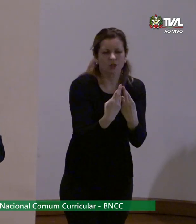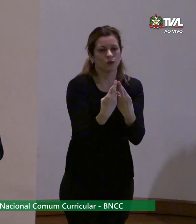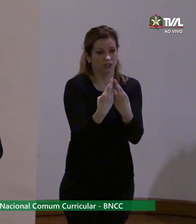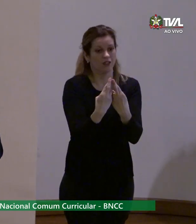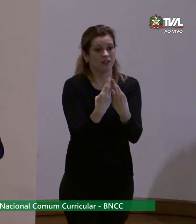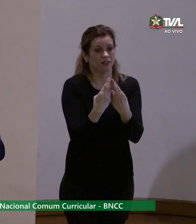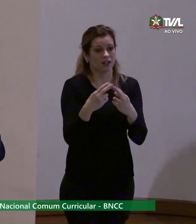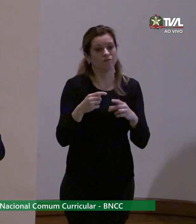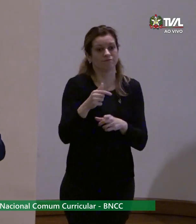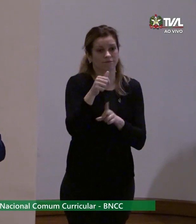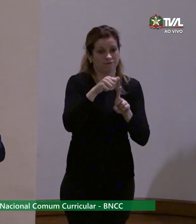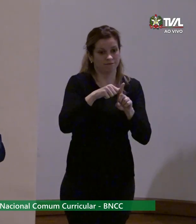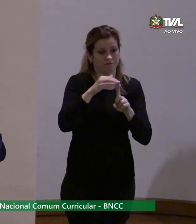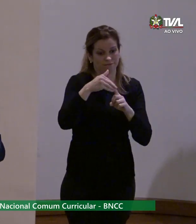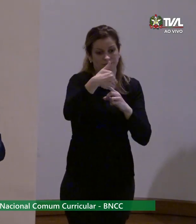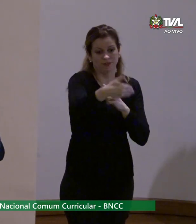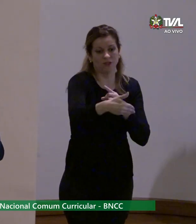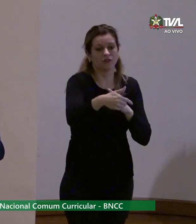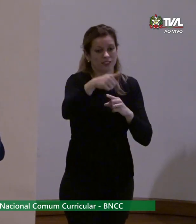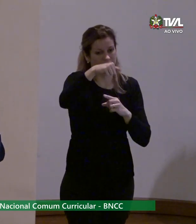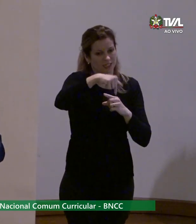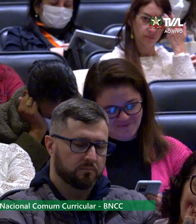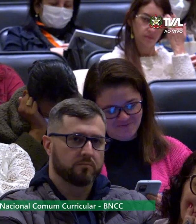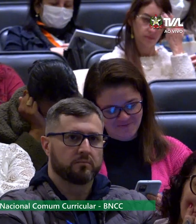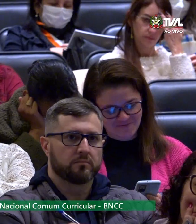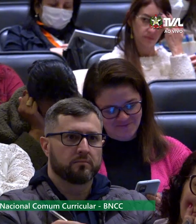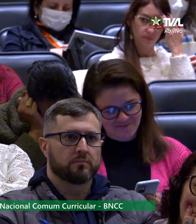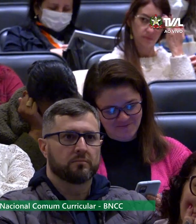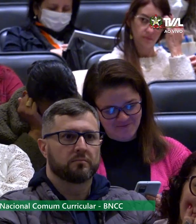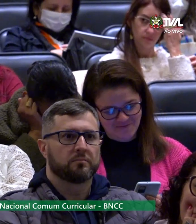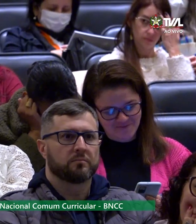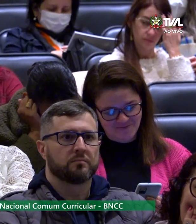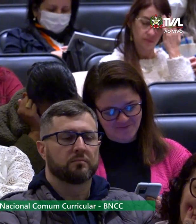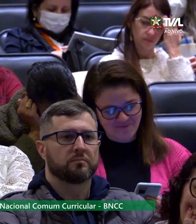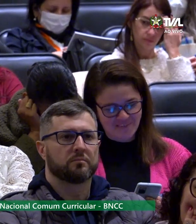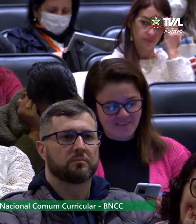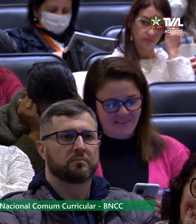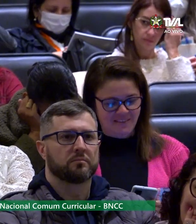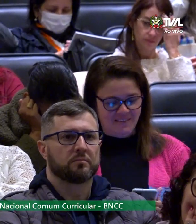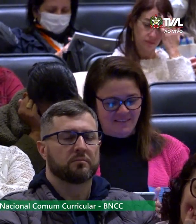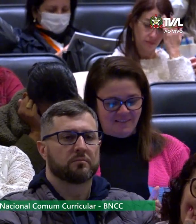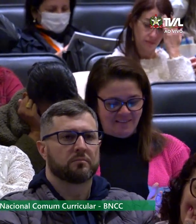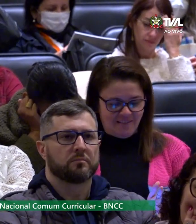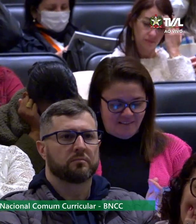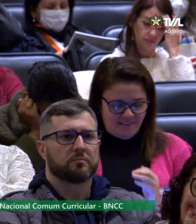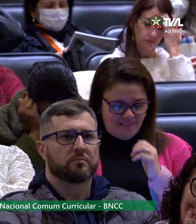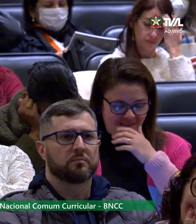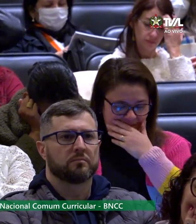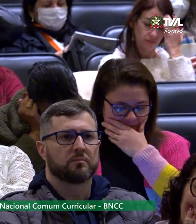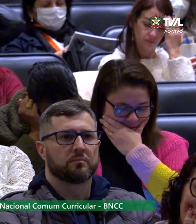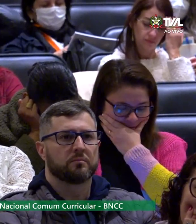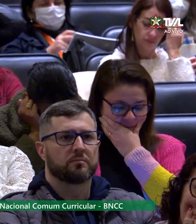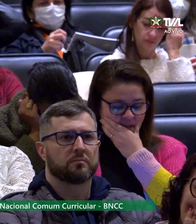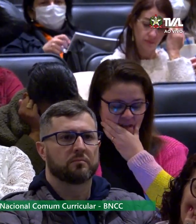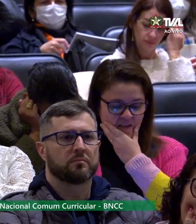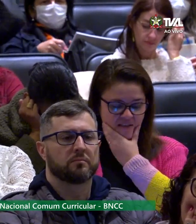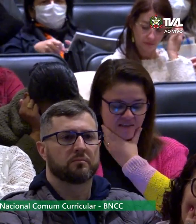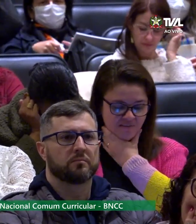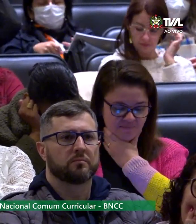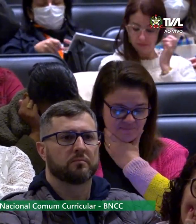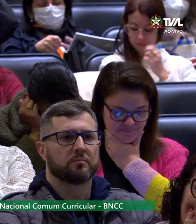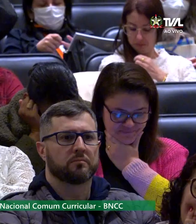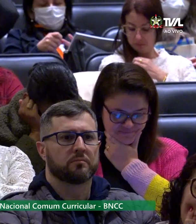Florianópolis e a gente troca experiências e eu contei para eles como foi a nossa evolução nos últimos